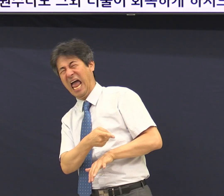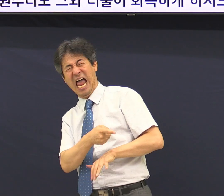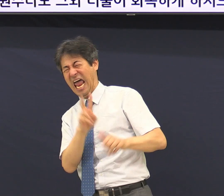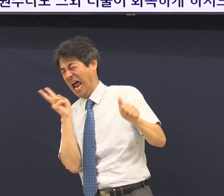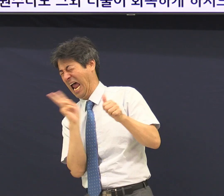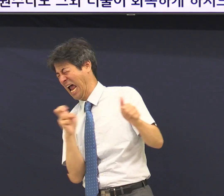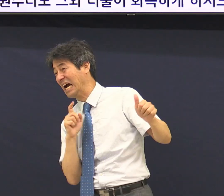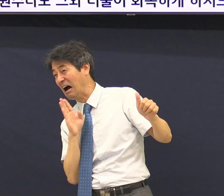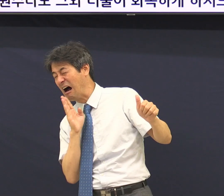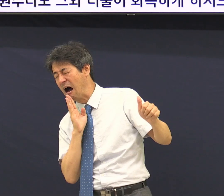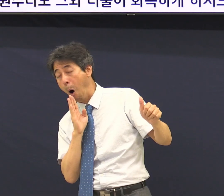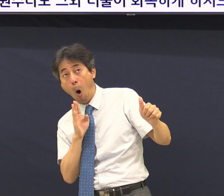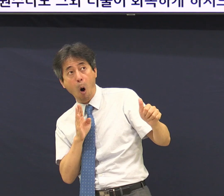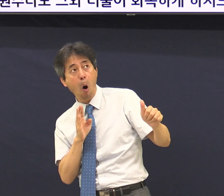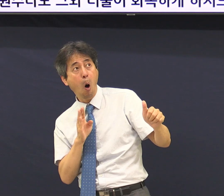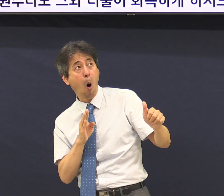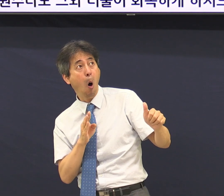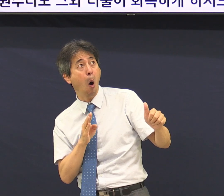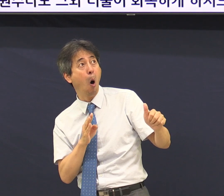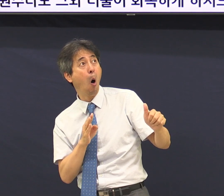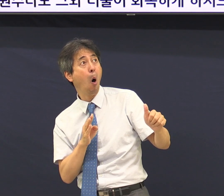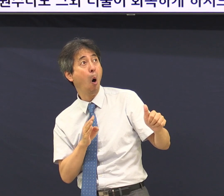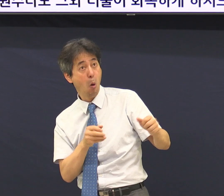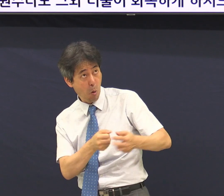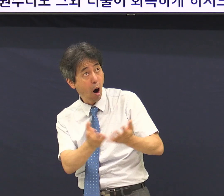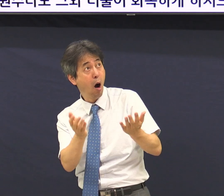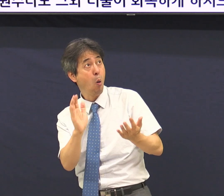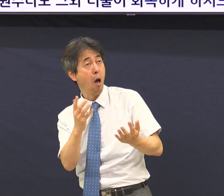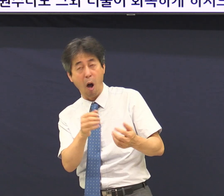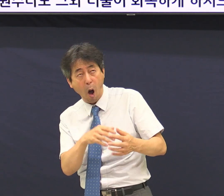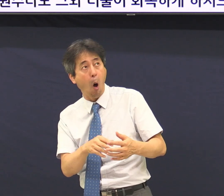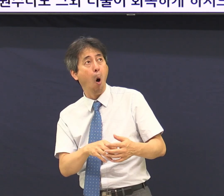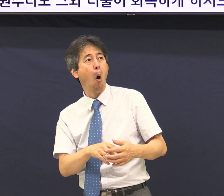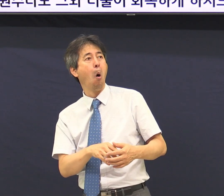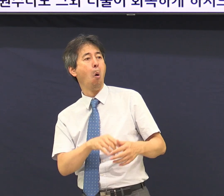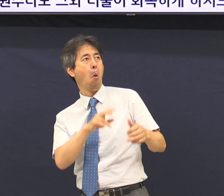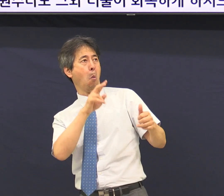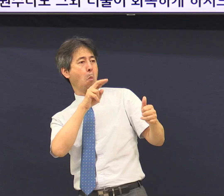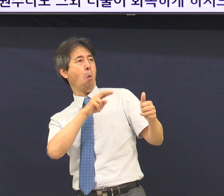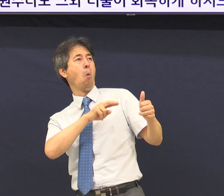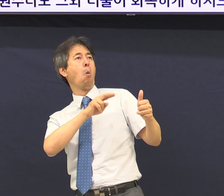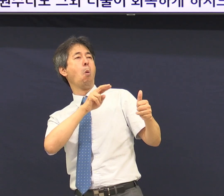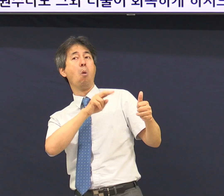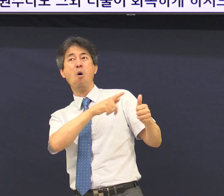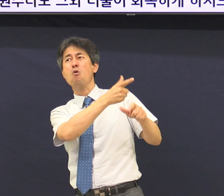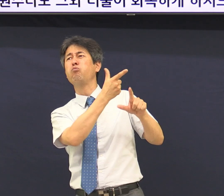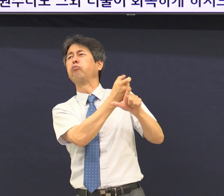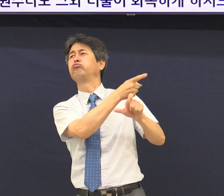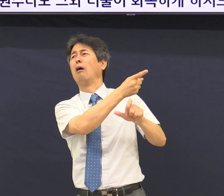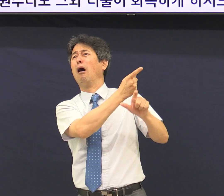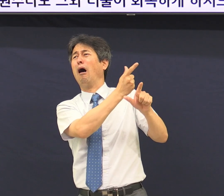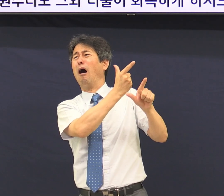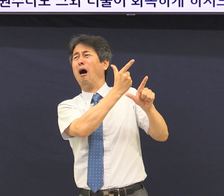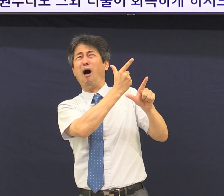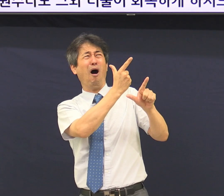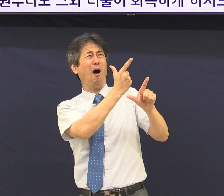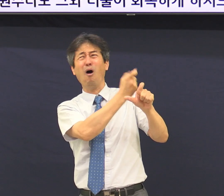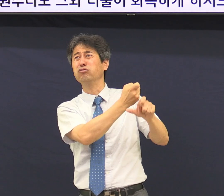실천하는 말로만 아니라 그 말을 실천하는 모습을 통해서 사람들은 이전과는 다른, 그가